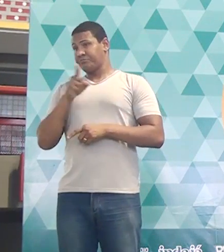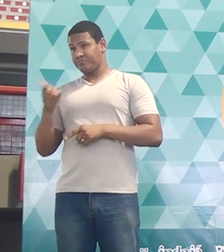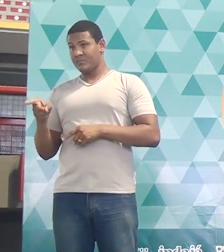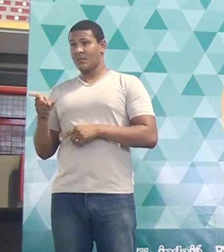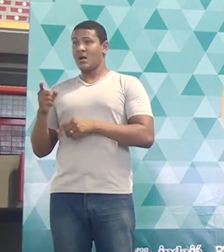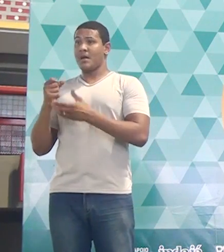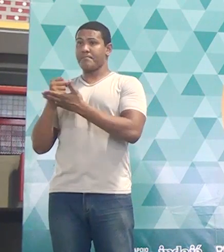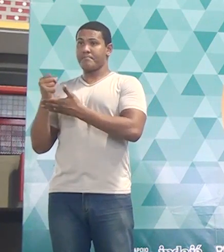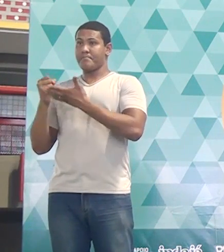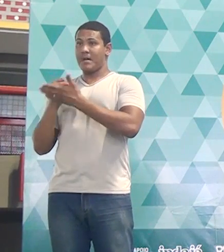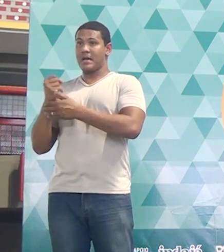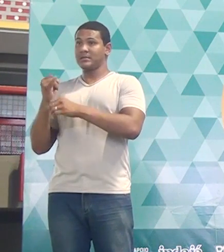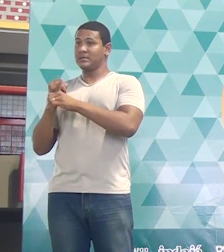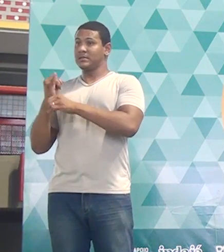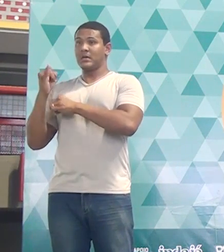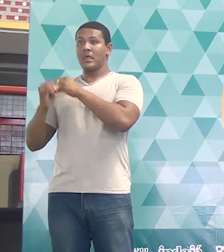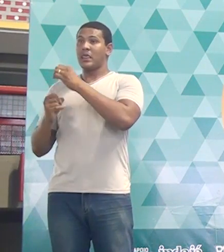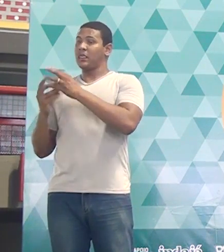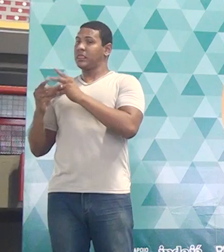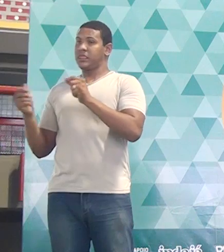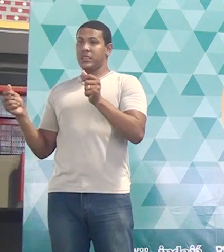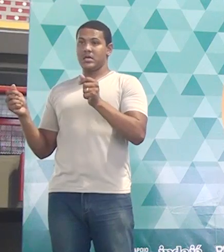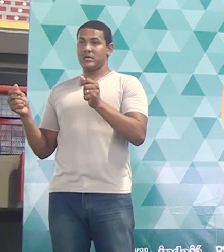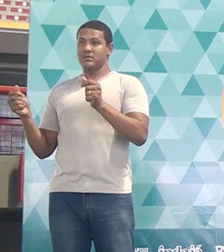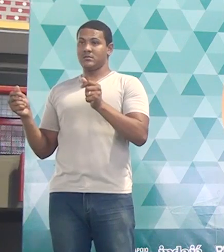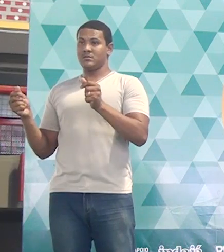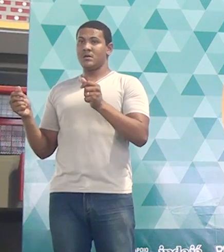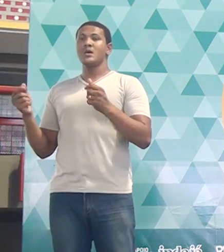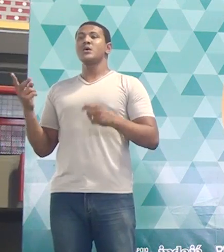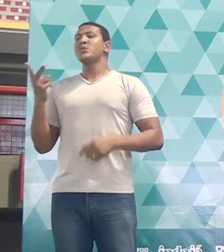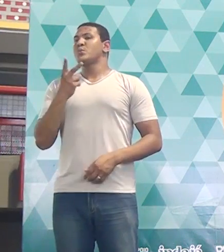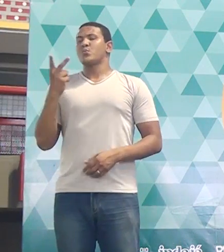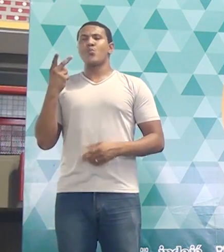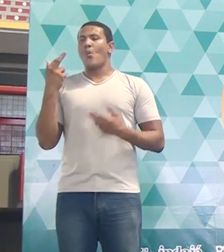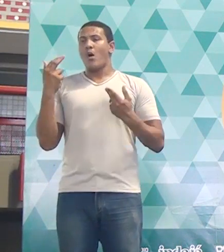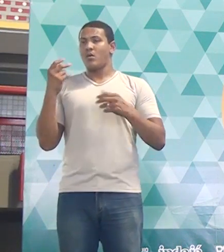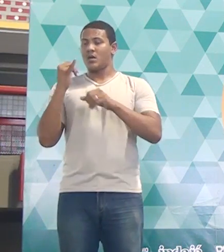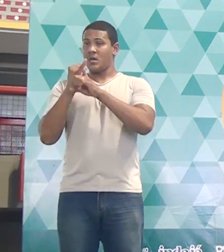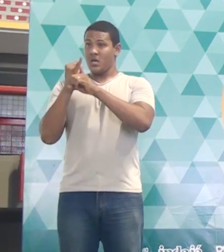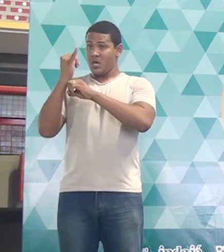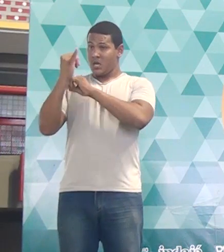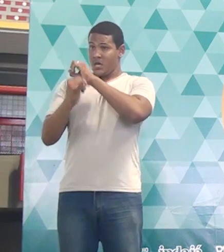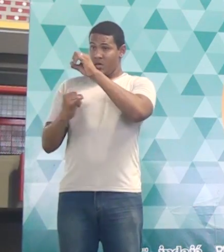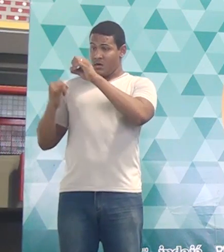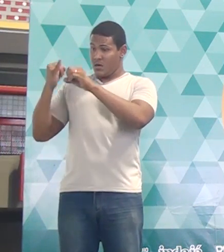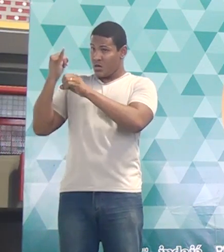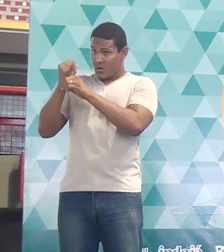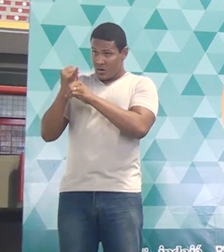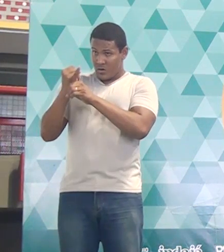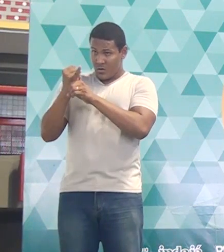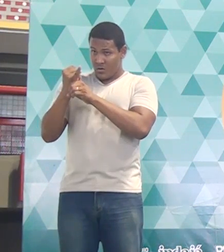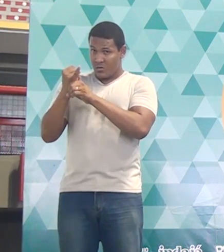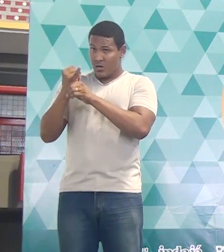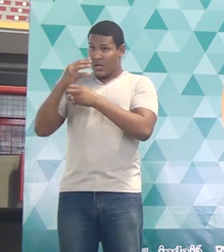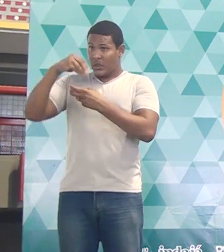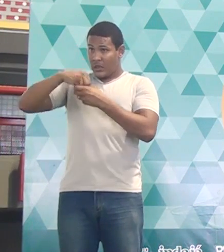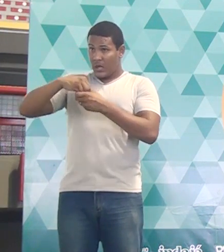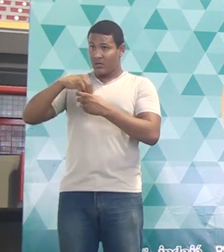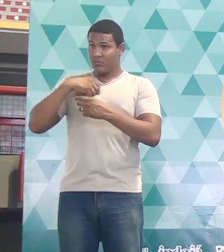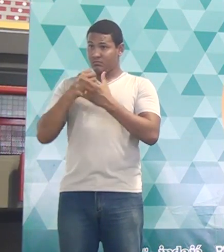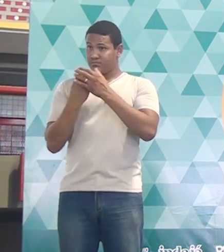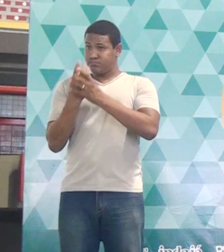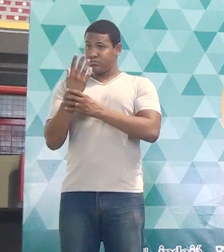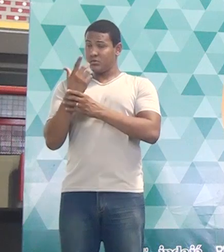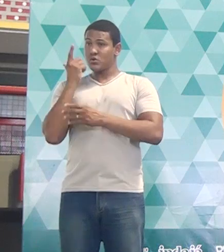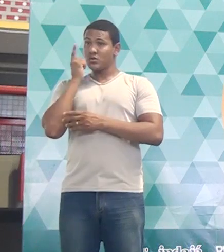São dois fenômenos que geram o mesmo efeito, íons. E ao gerarem íons na solução, a solução se